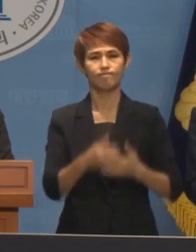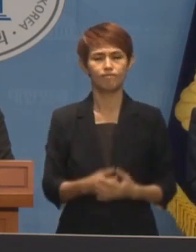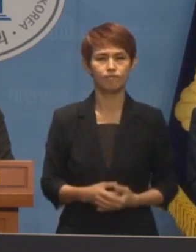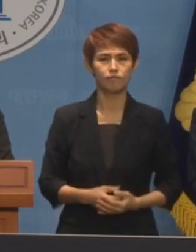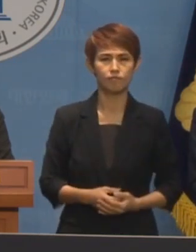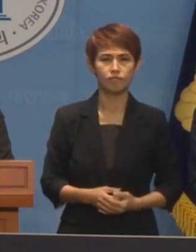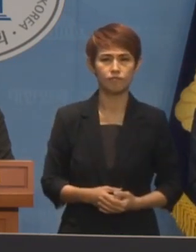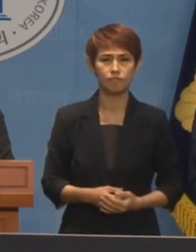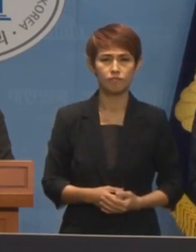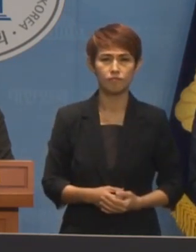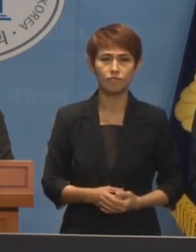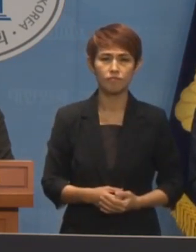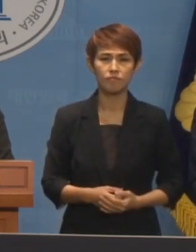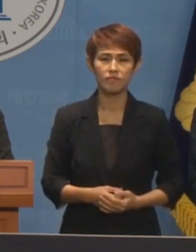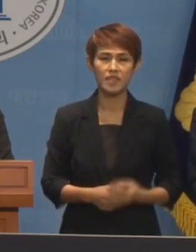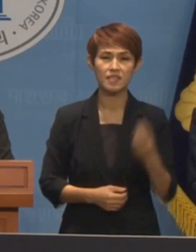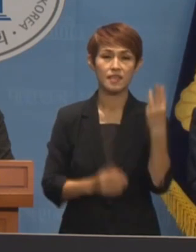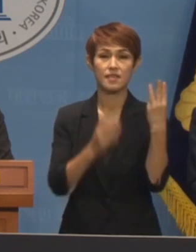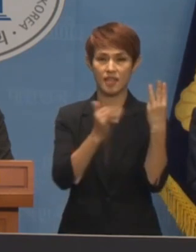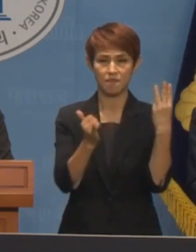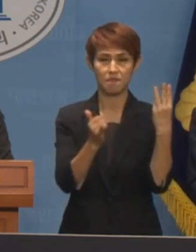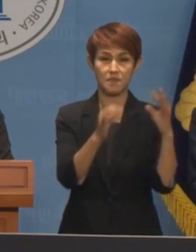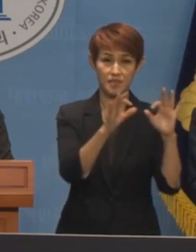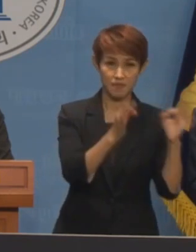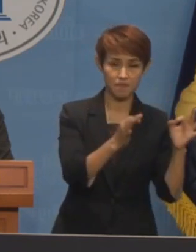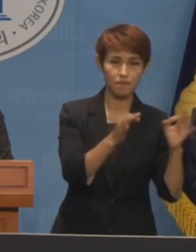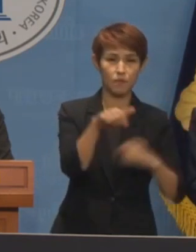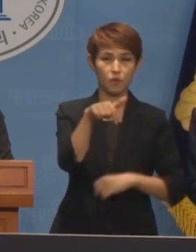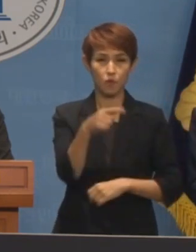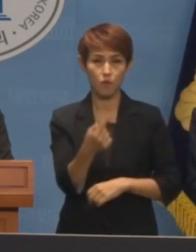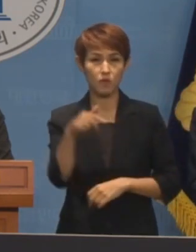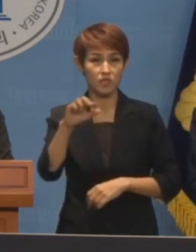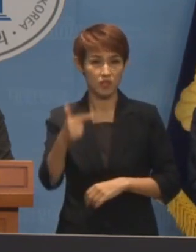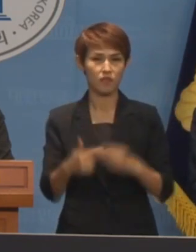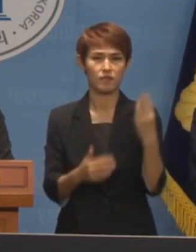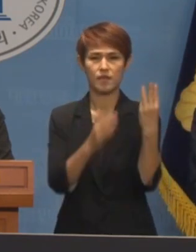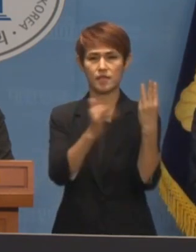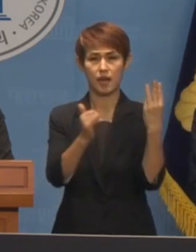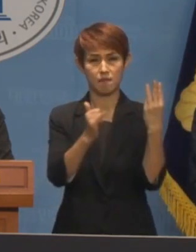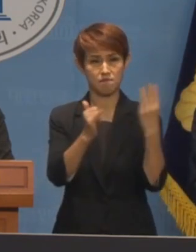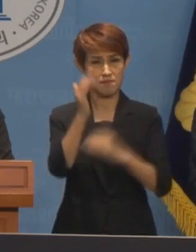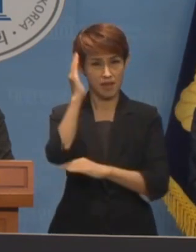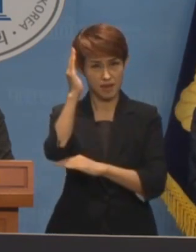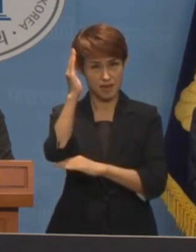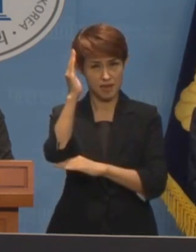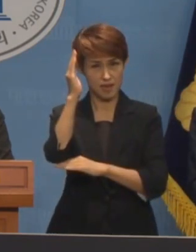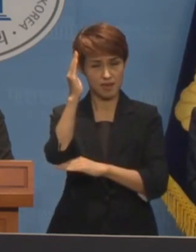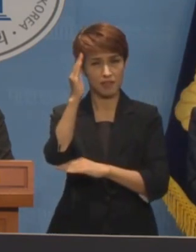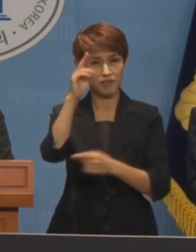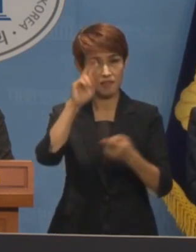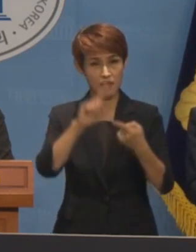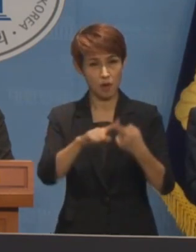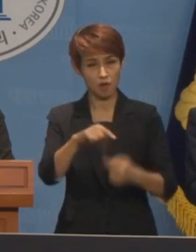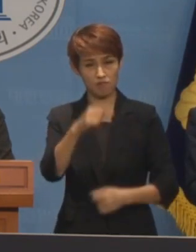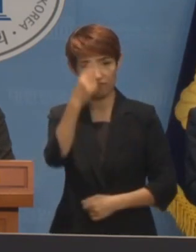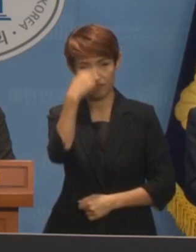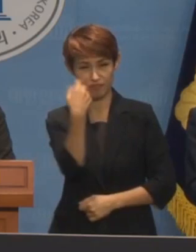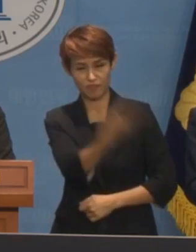끝으로 우리는 위 3인 김성애, 고민정, 천하람 의원의 발언을 이대로 묵과하지 아니할